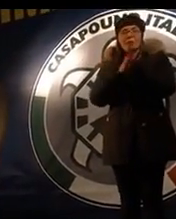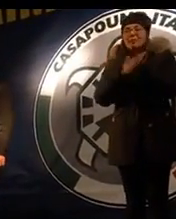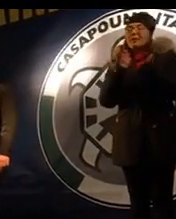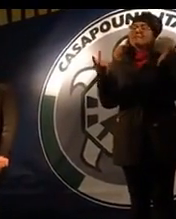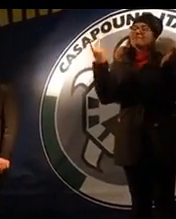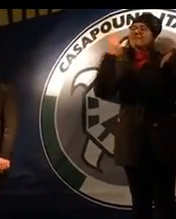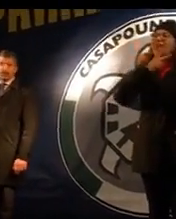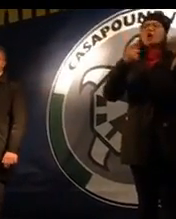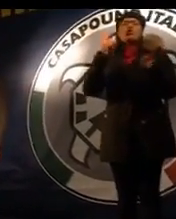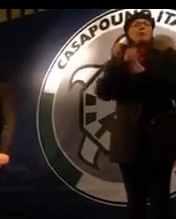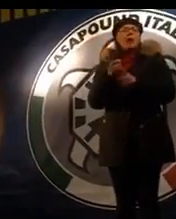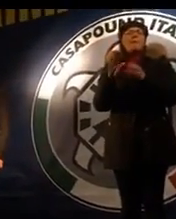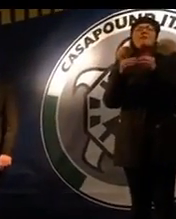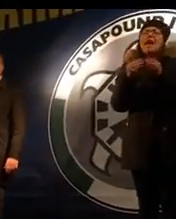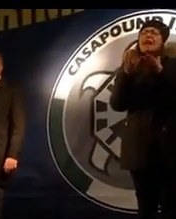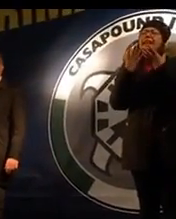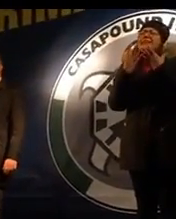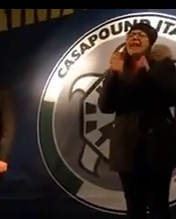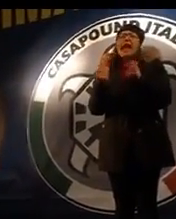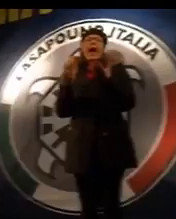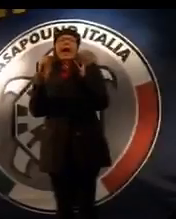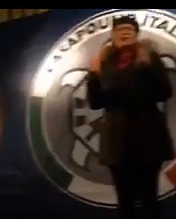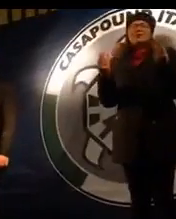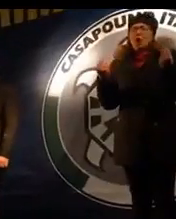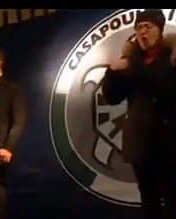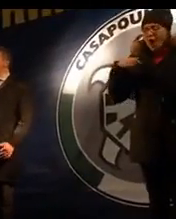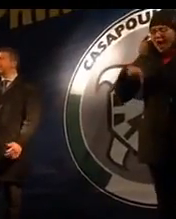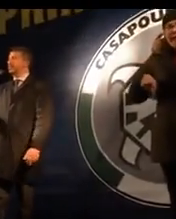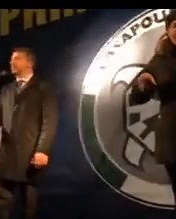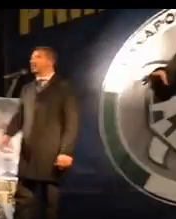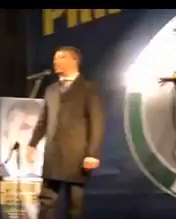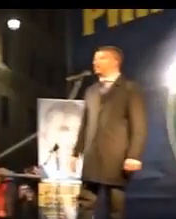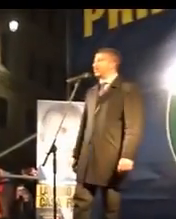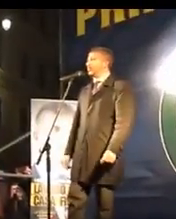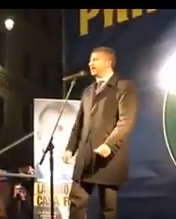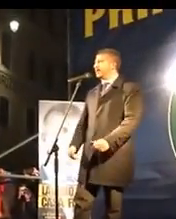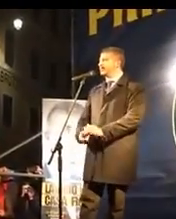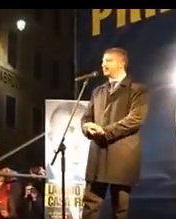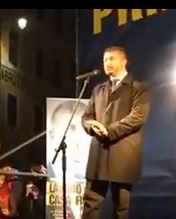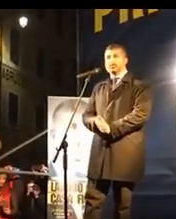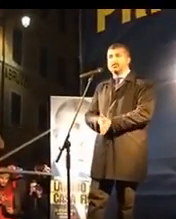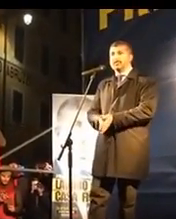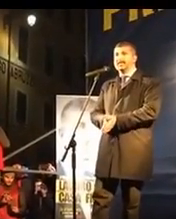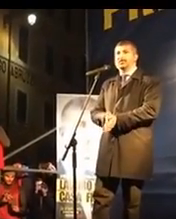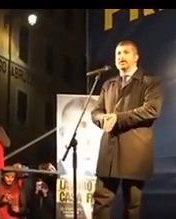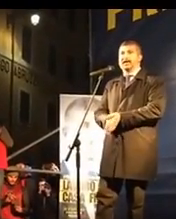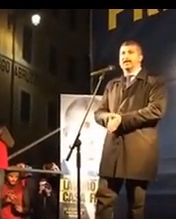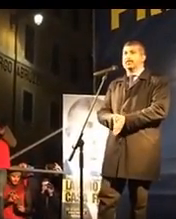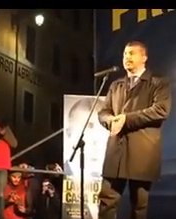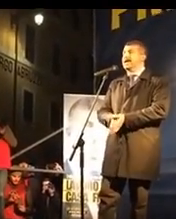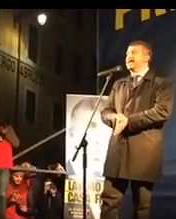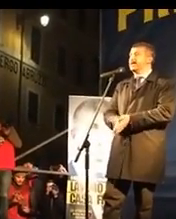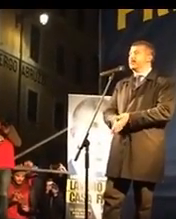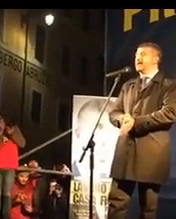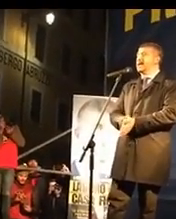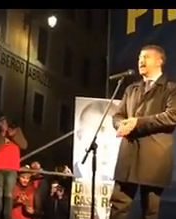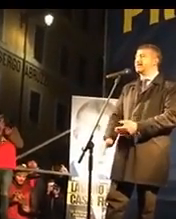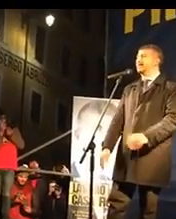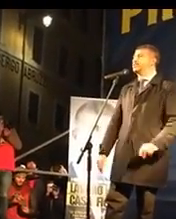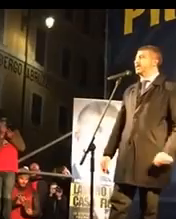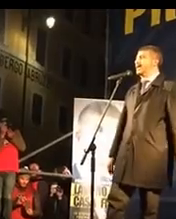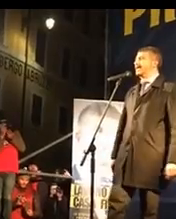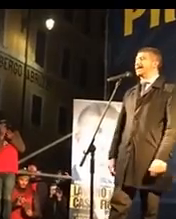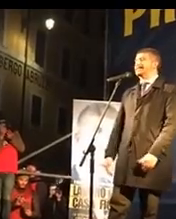semplicemente all'inizio. Immenso. Ed è soltanto un nuovo passo quello che stiamo per compiere, un movimento che ormai è qui